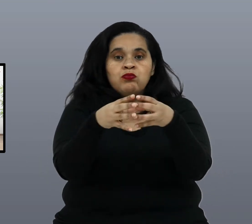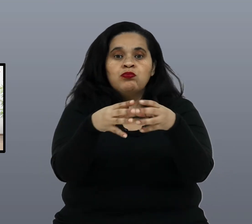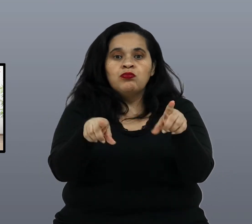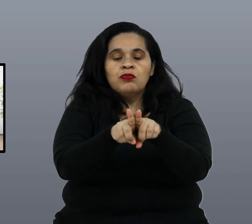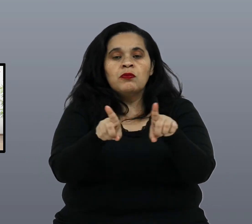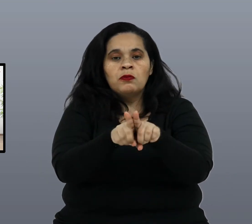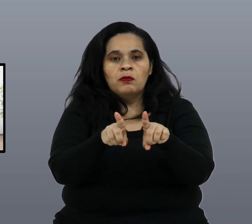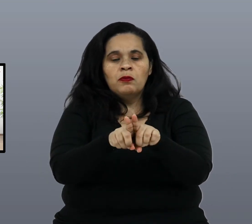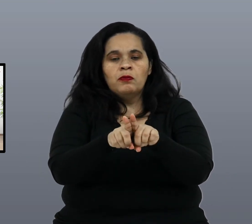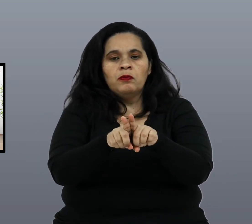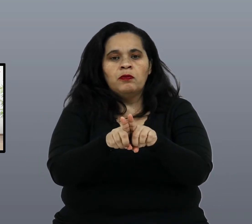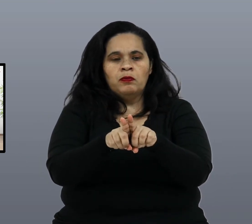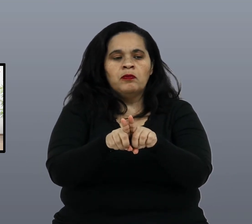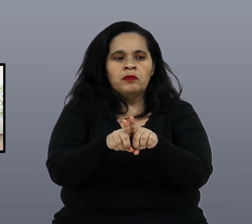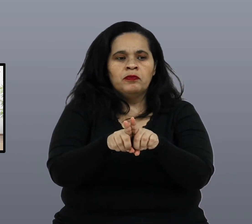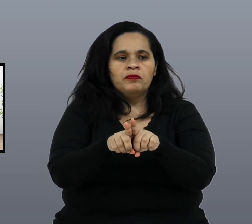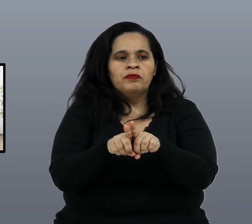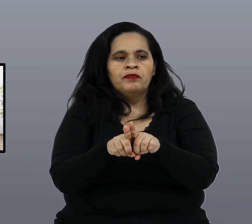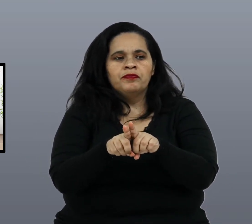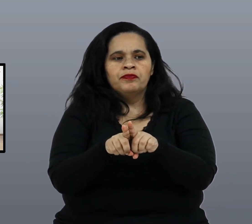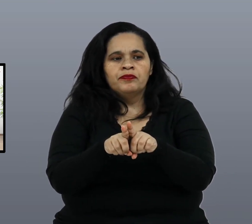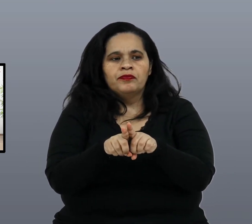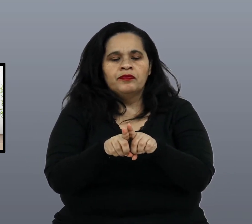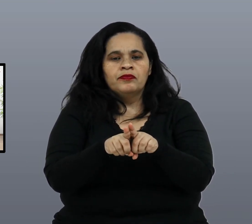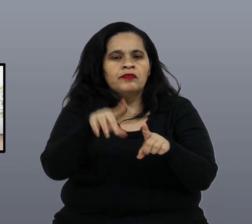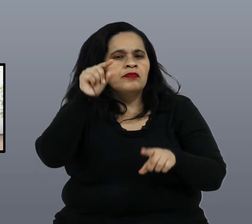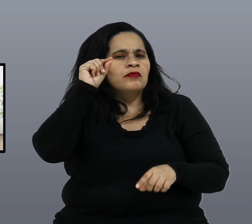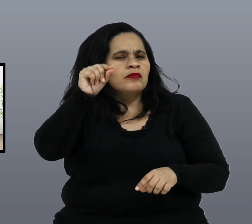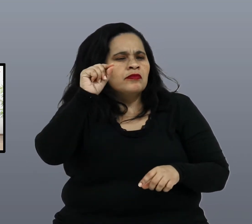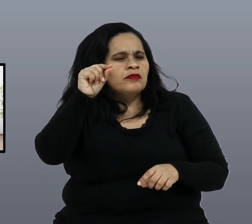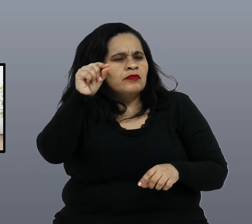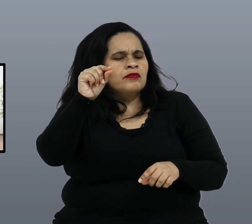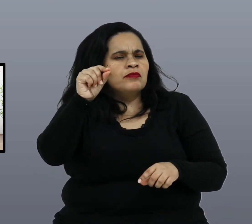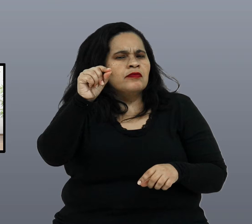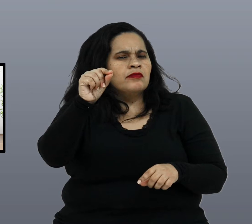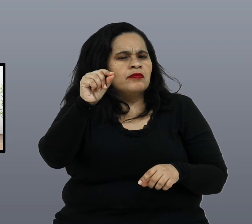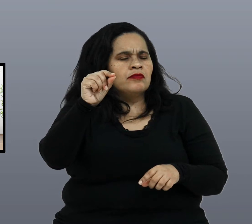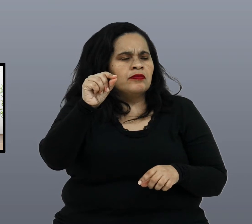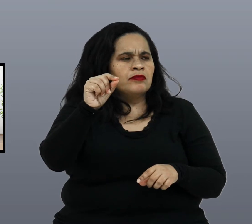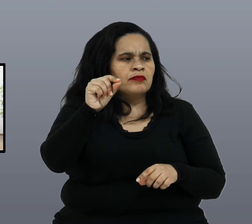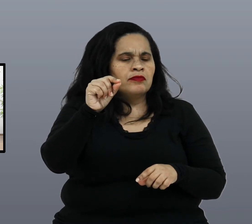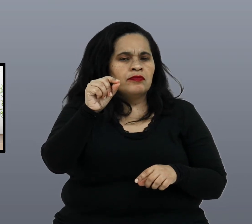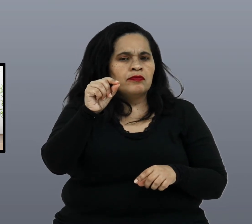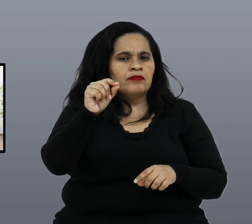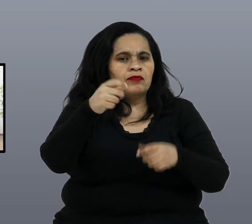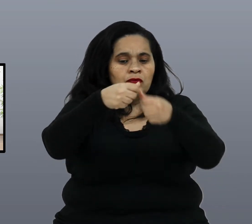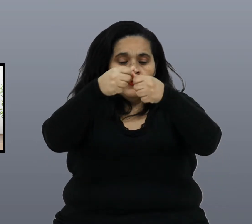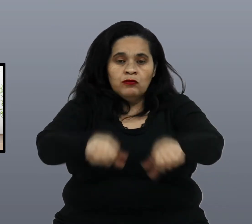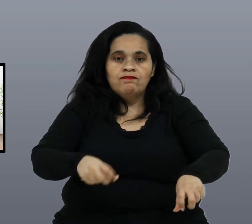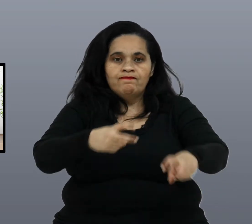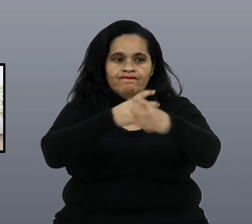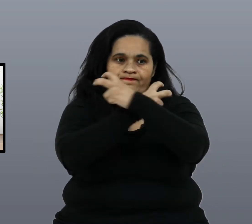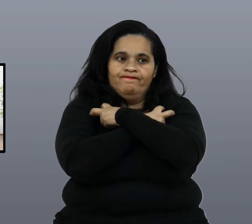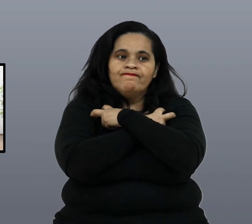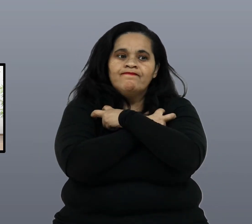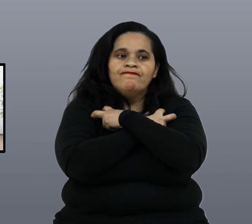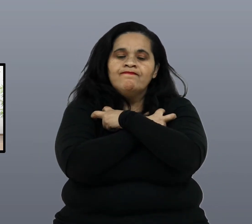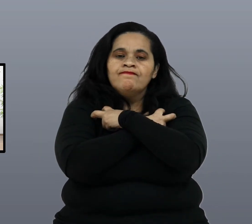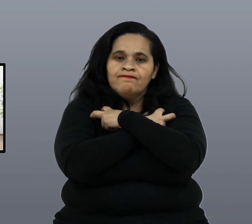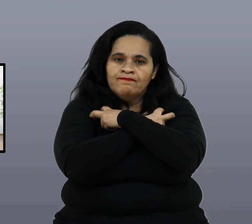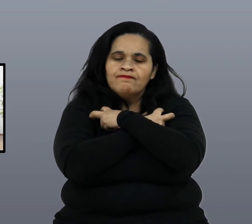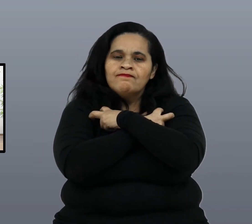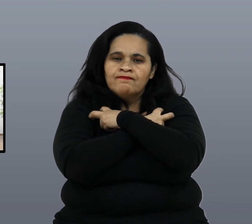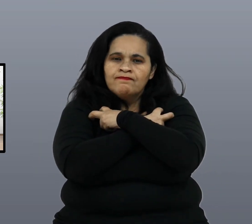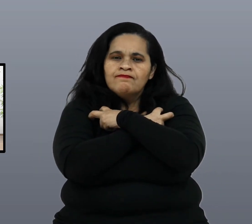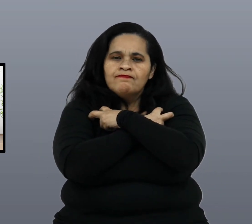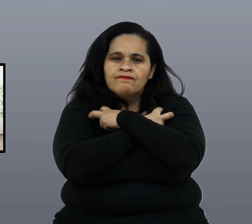do Ptolomeu, que eram aqueles que ficavam no Egito, né? A parte